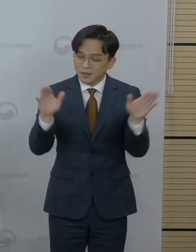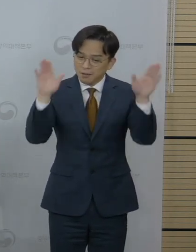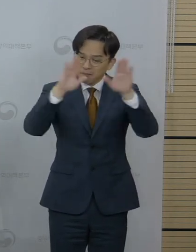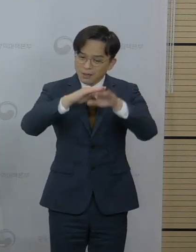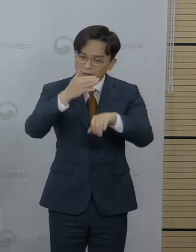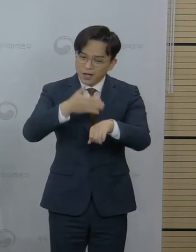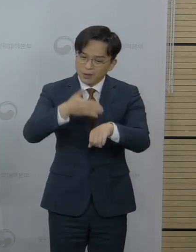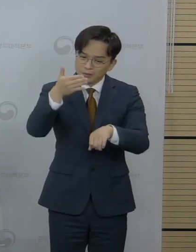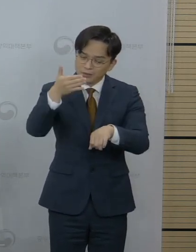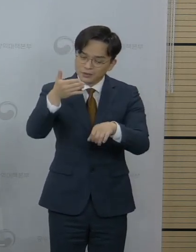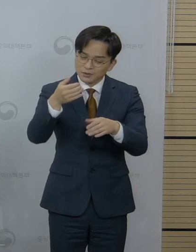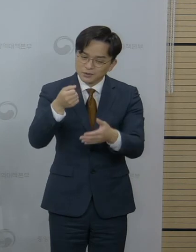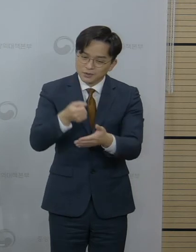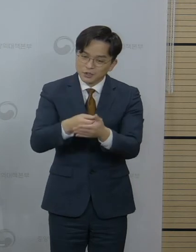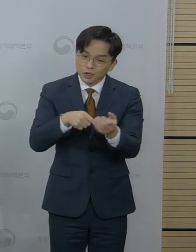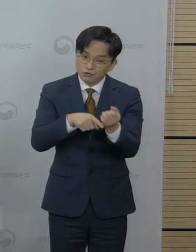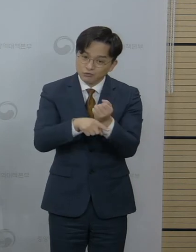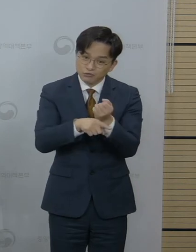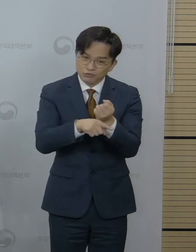드리는 게